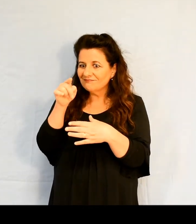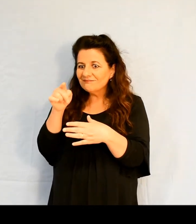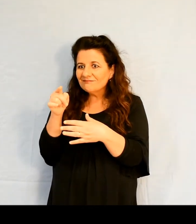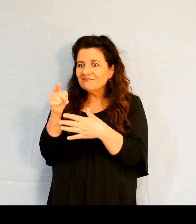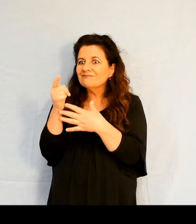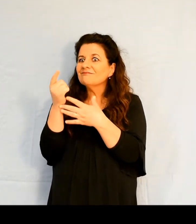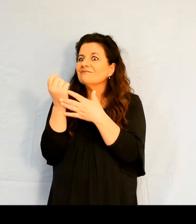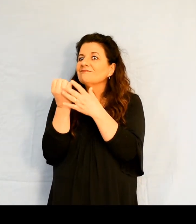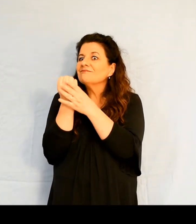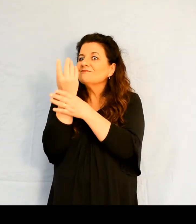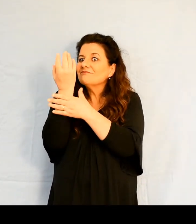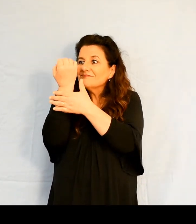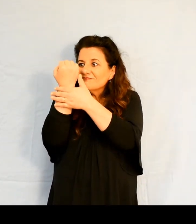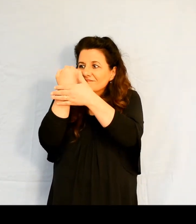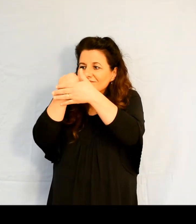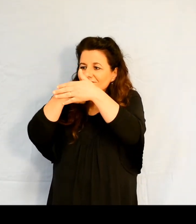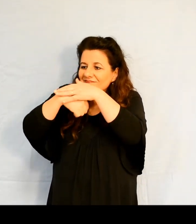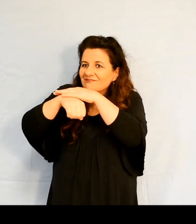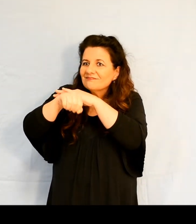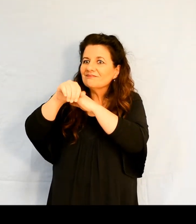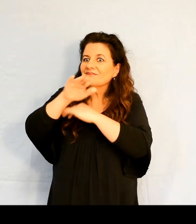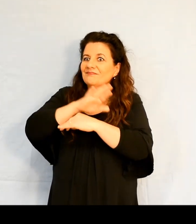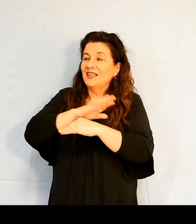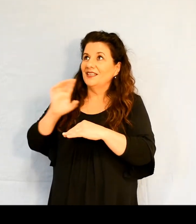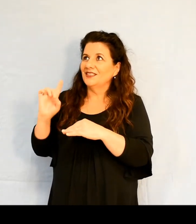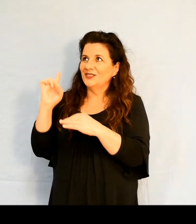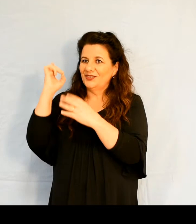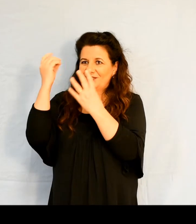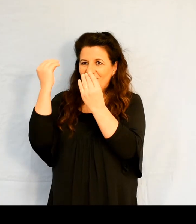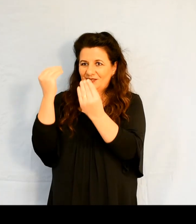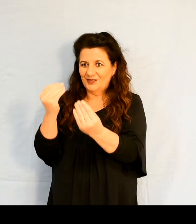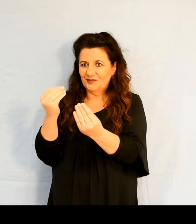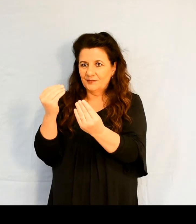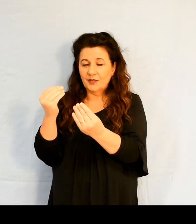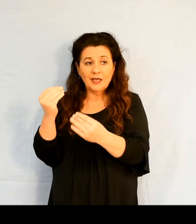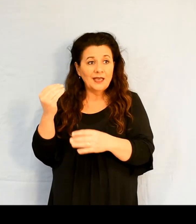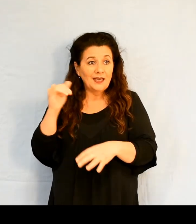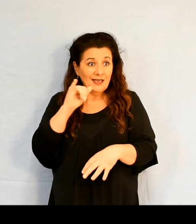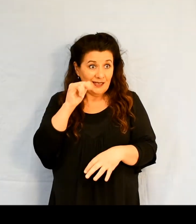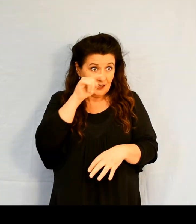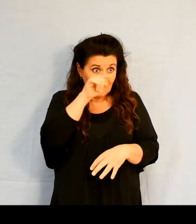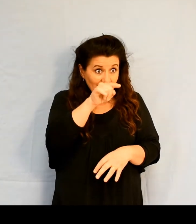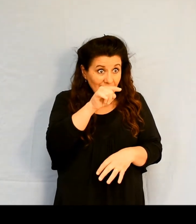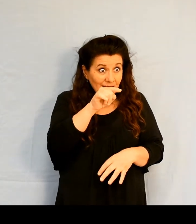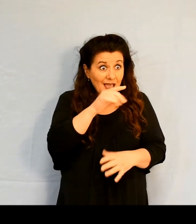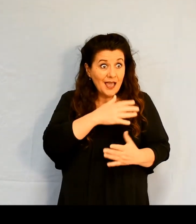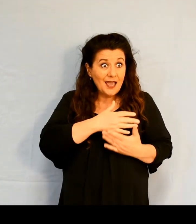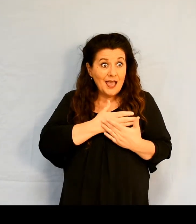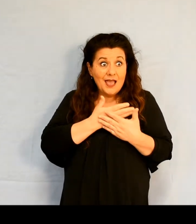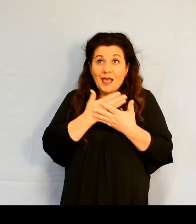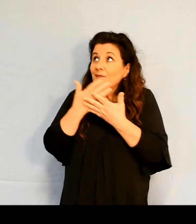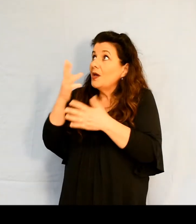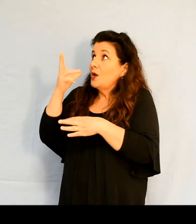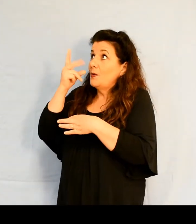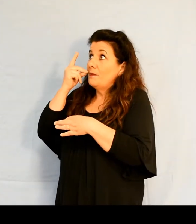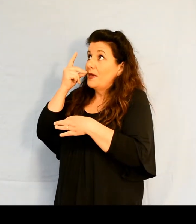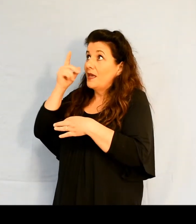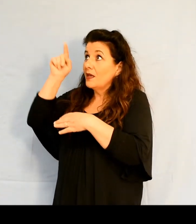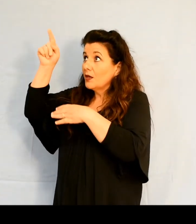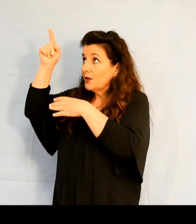Celui qui aime le Père, qui a engendré, aime aussi le Fils qui est né de lui.